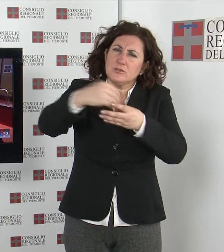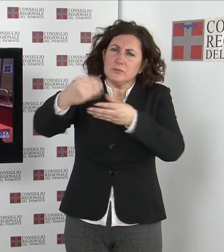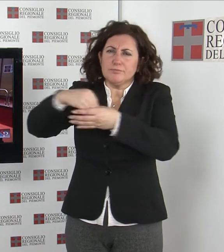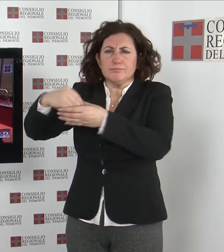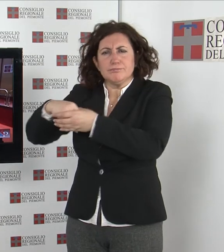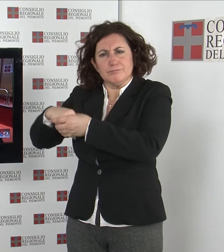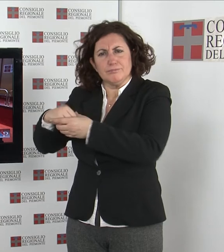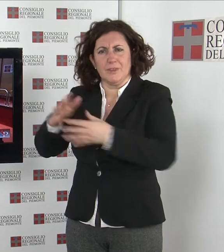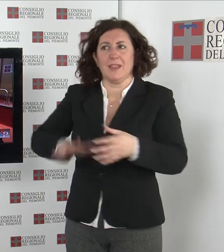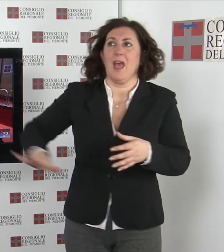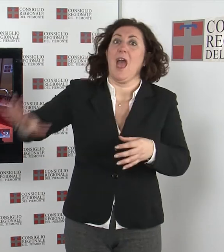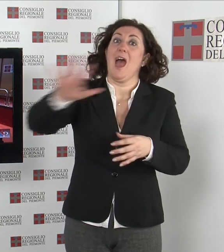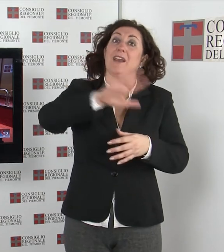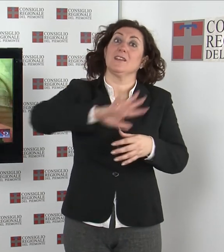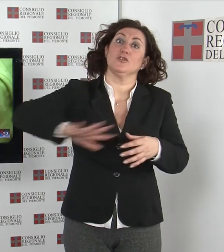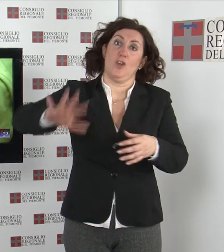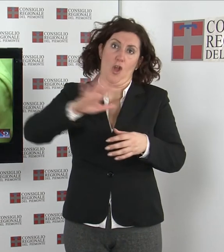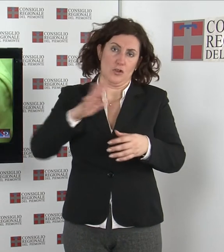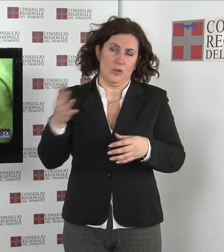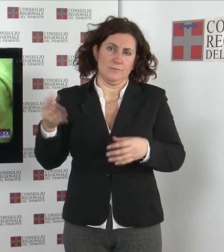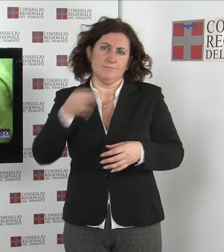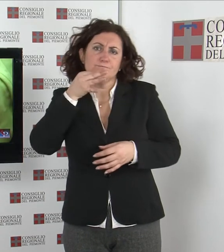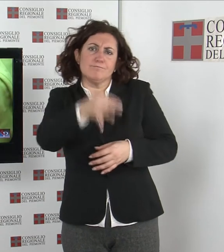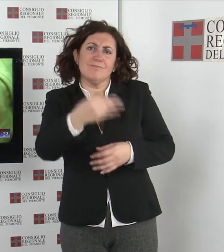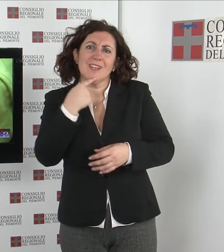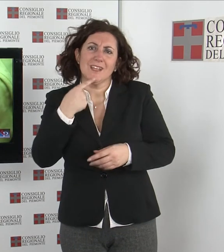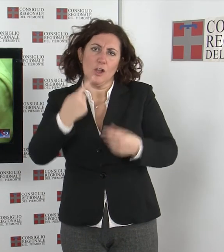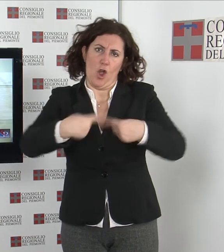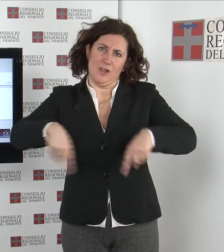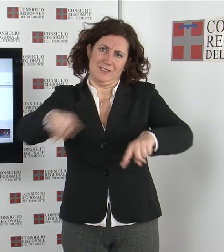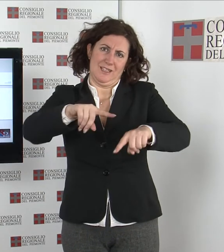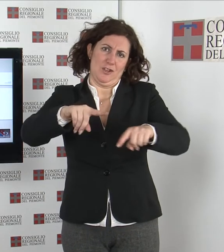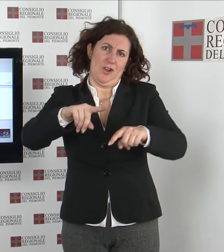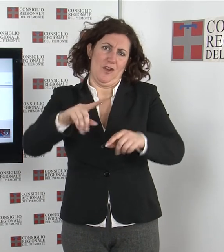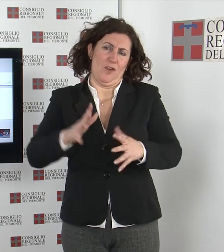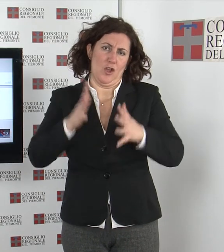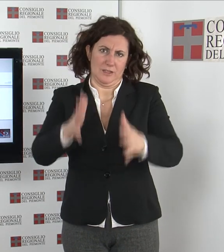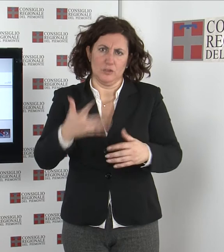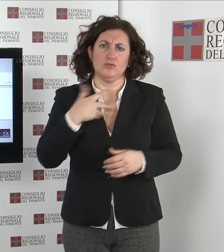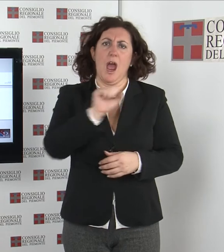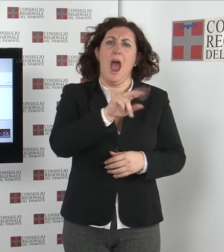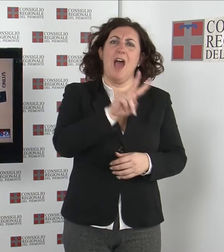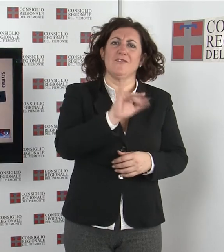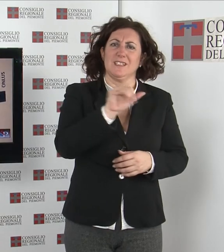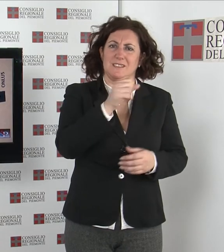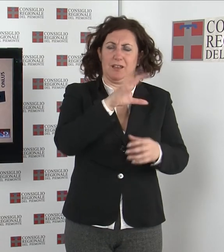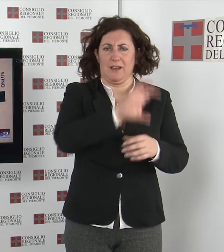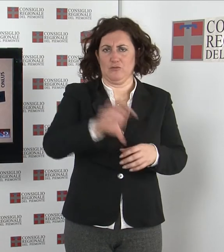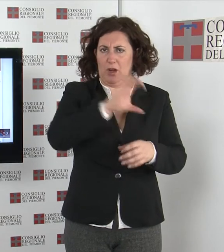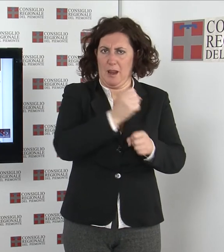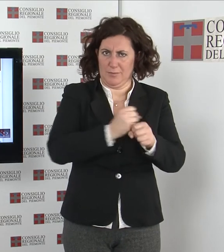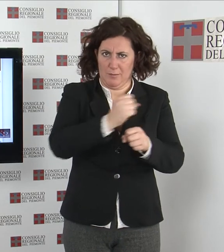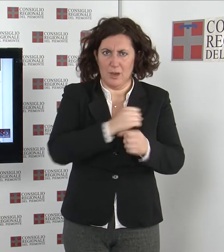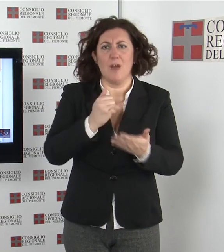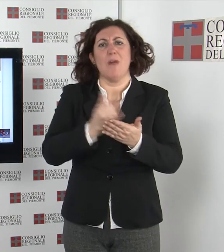territorio indicate dal Consiglio del volontariato l'assemblea Ha individuato Avis regionale Piemonte banco alimentare